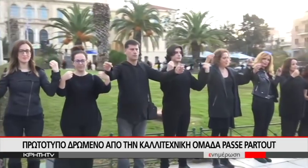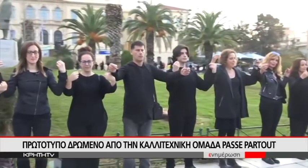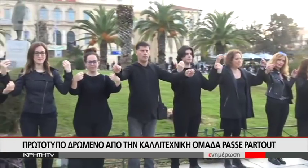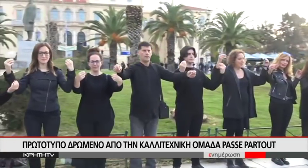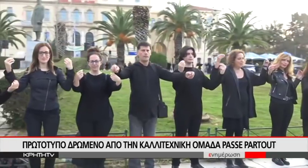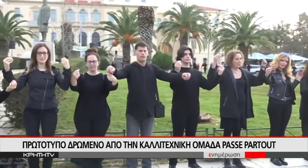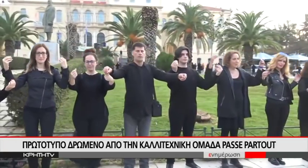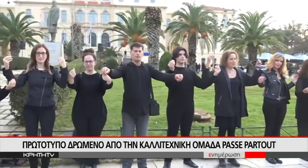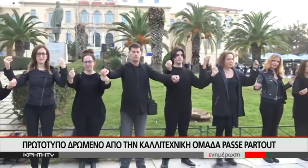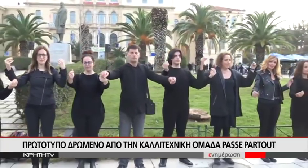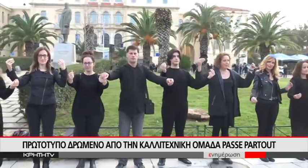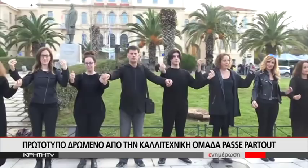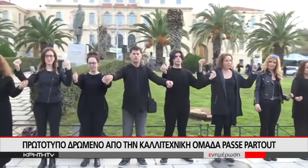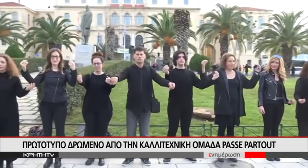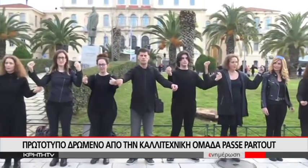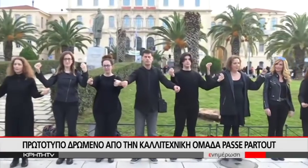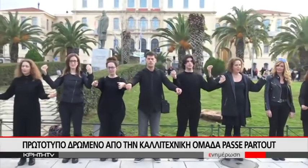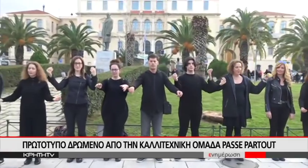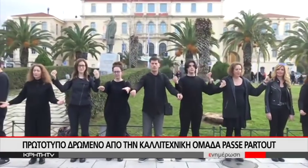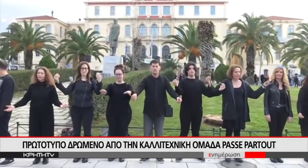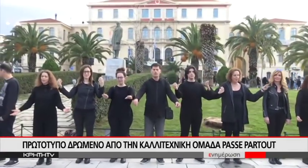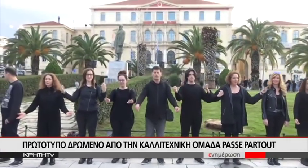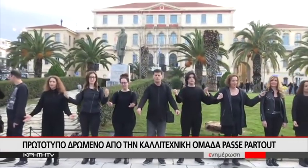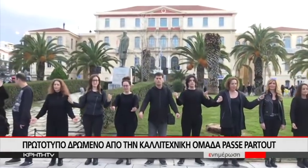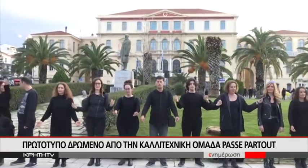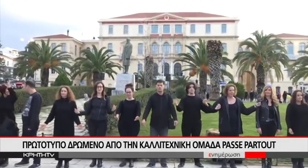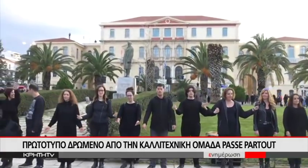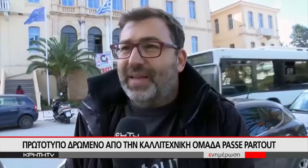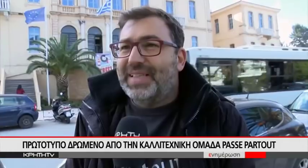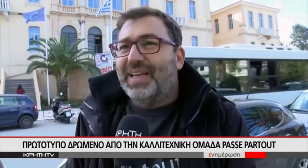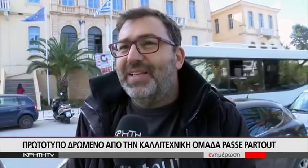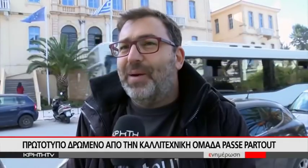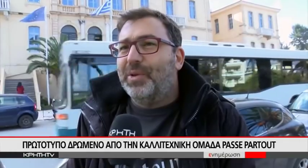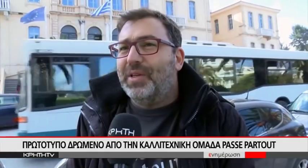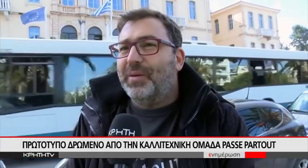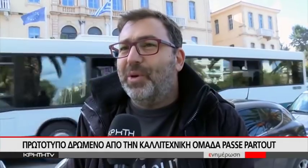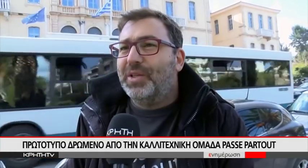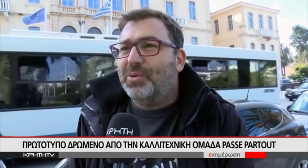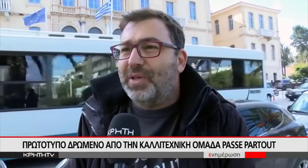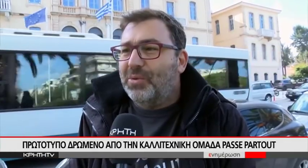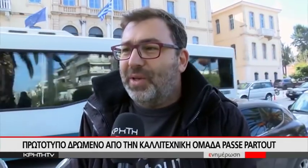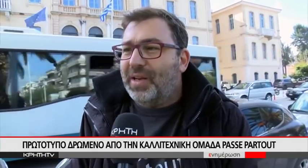Πασπαρτού σκόρπισε συγκίνηση σε όσους βρέθηκαν στην πλατεία δικαστηρίων. Ξεκίνησε από την πρόταση του Γιάννη του